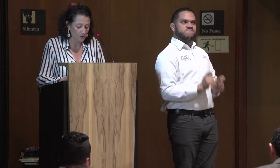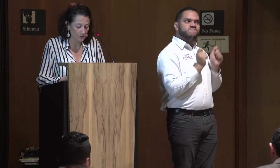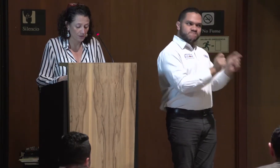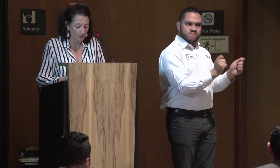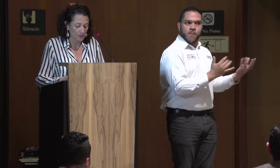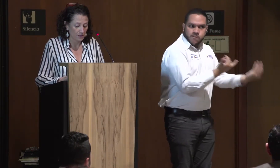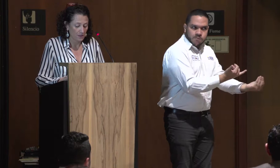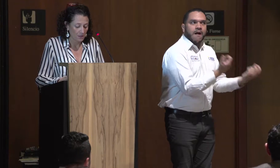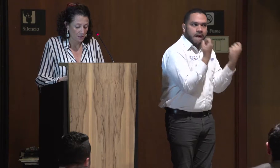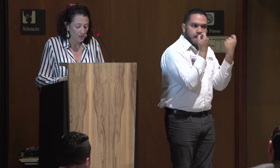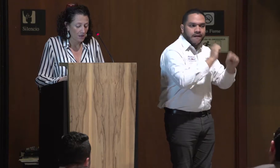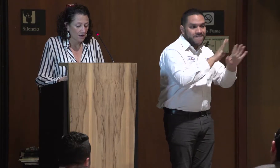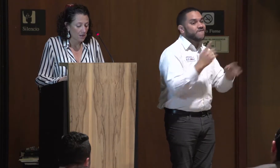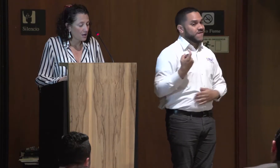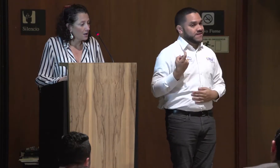mejor.